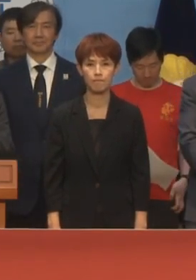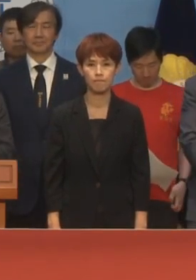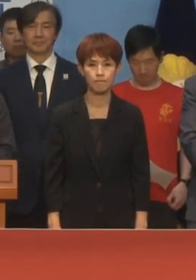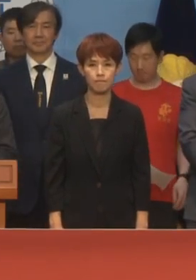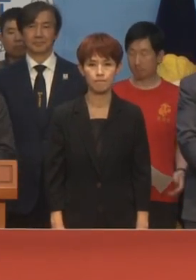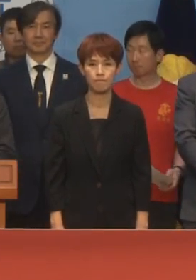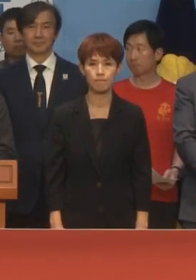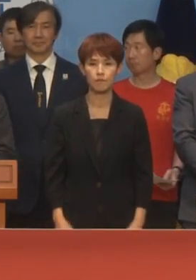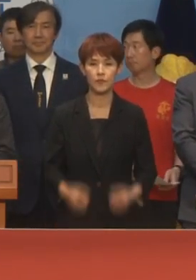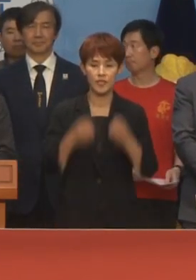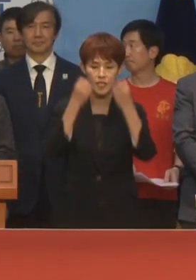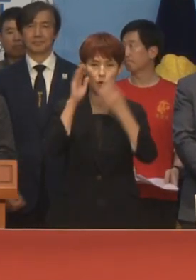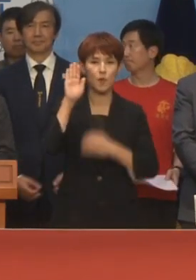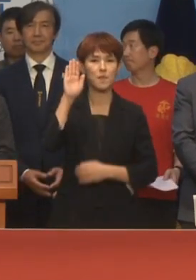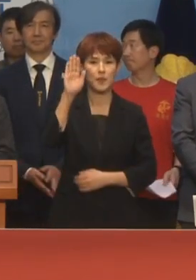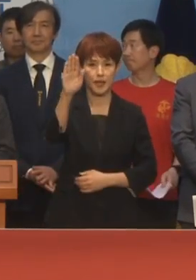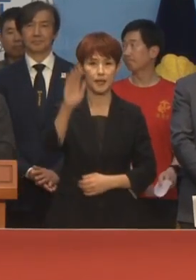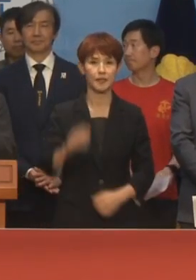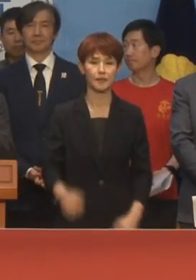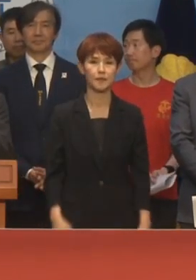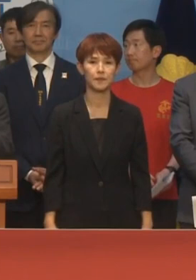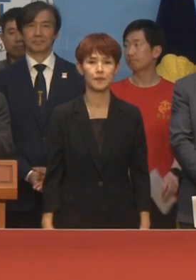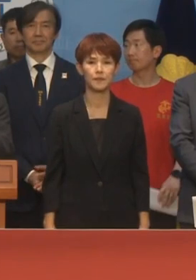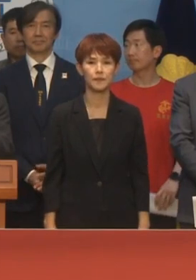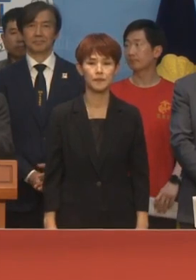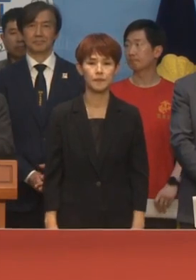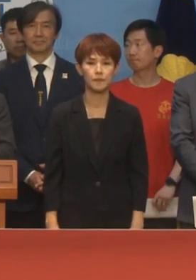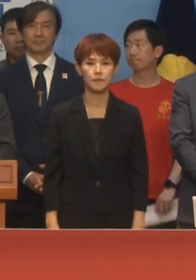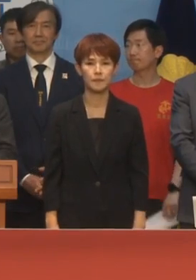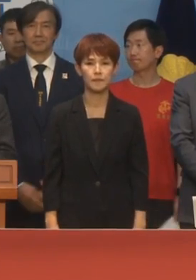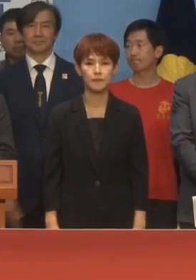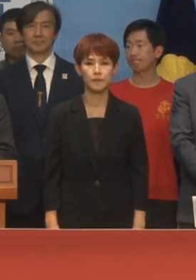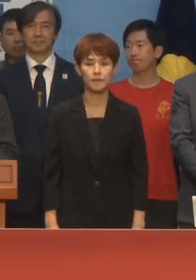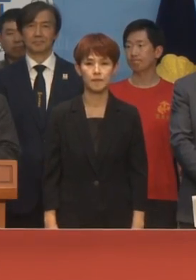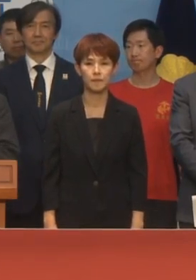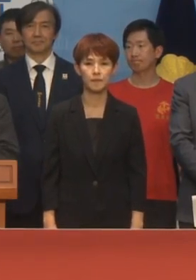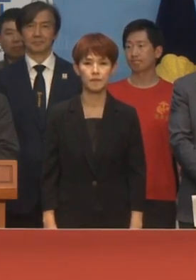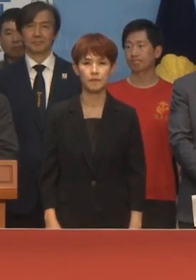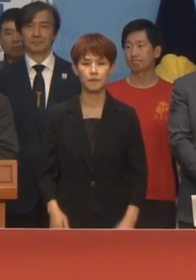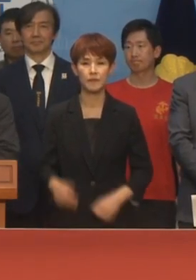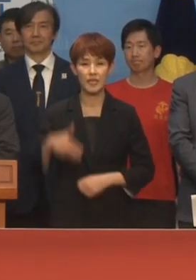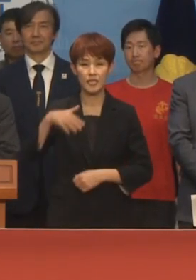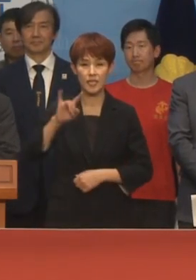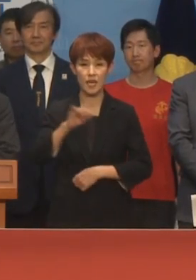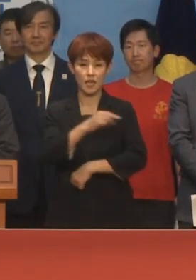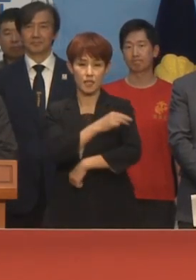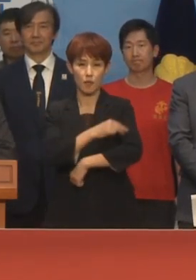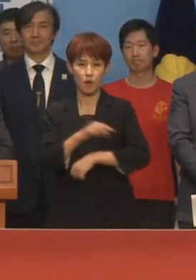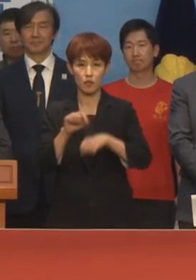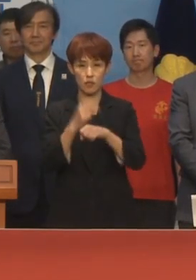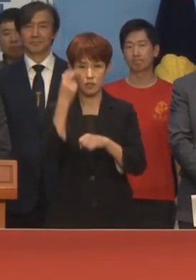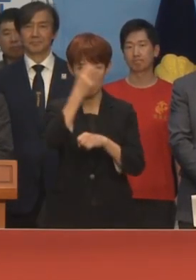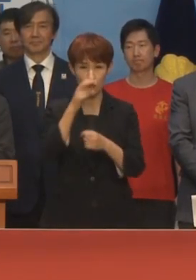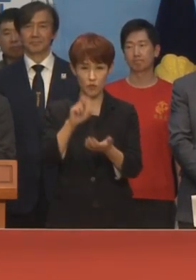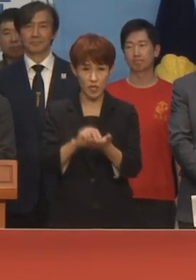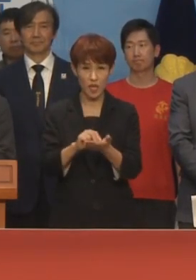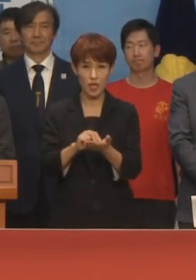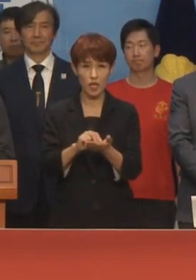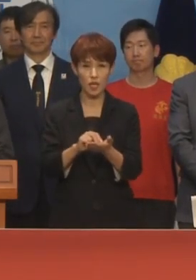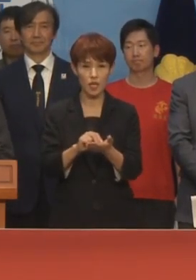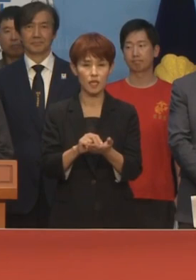예, 새로운 미래 김종민입니다. 이번 최상병 특검 문제는 단순한